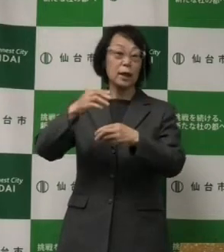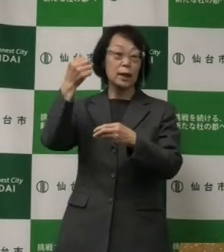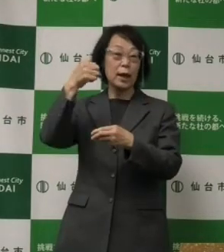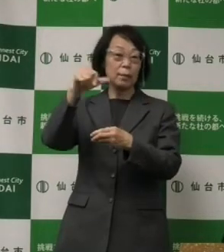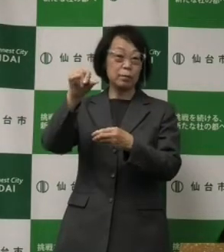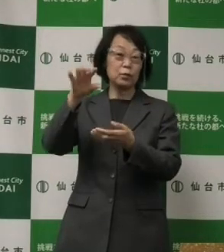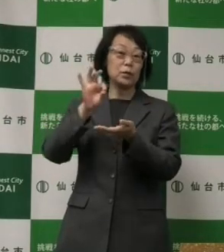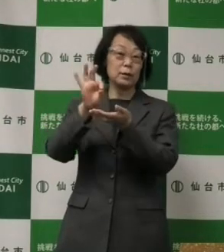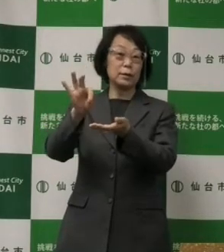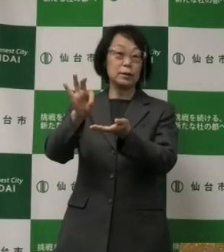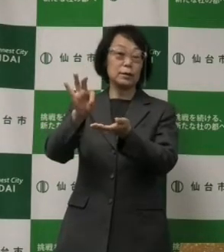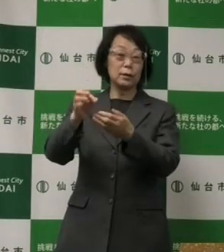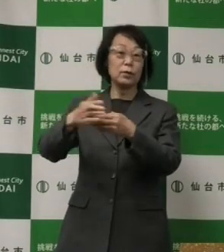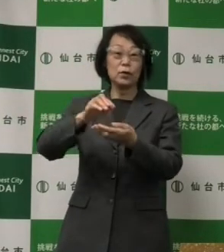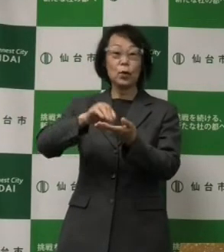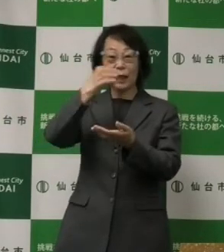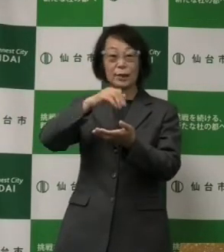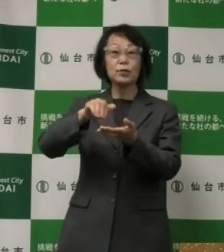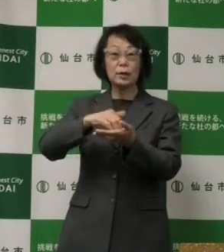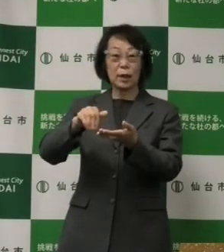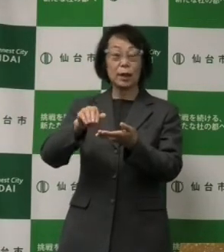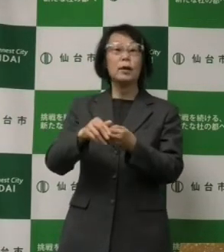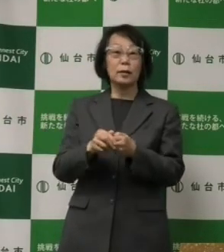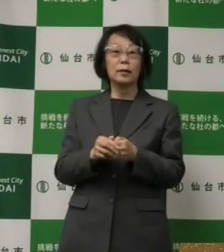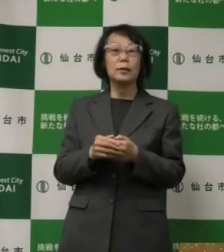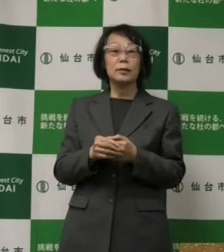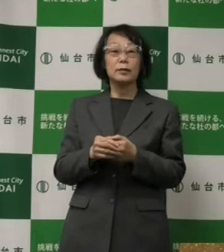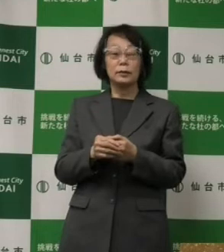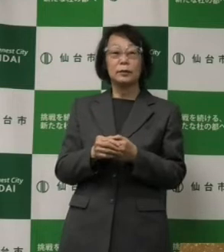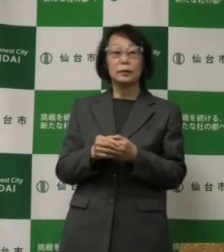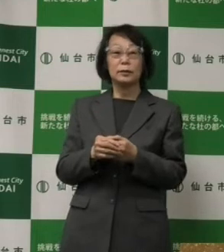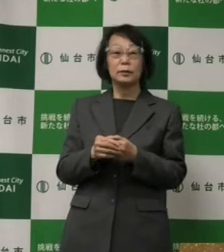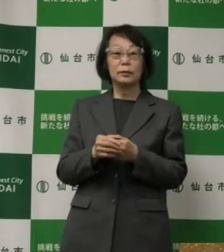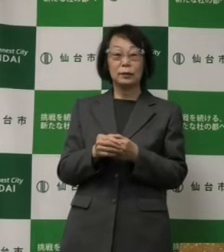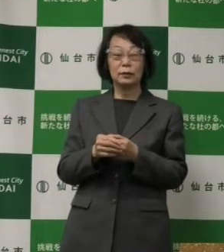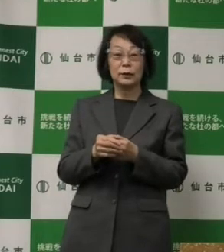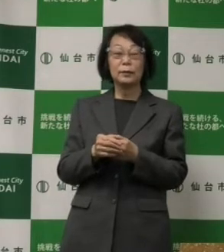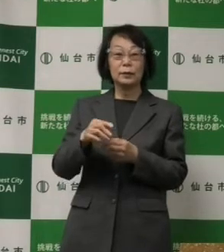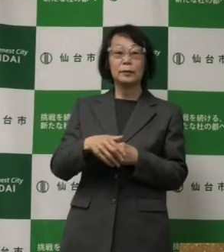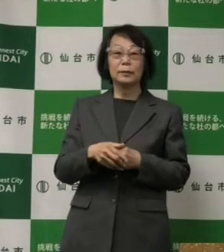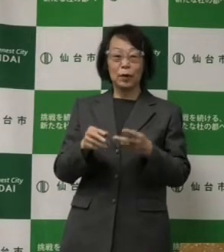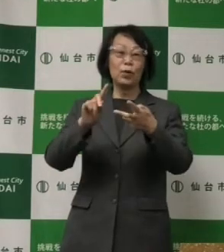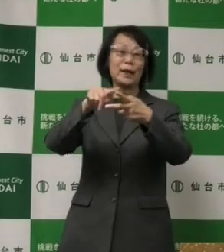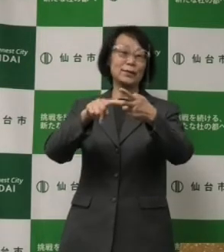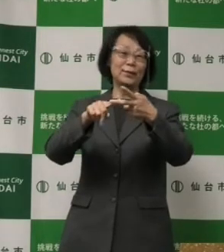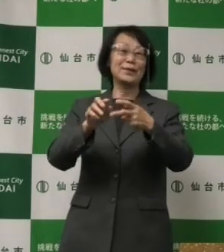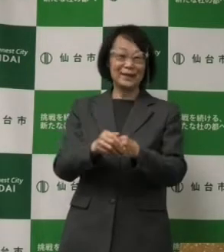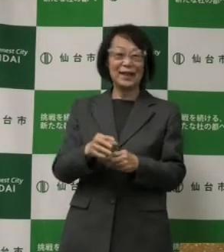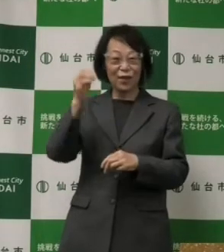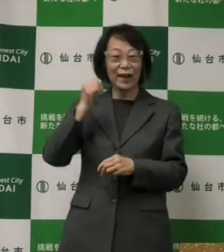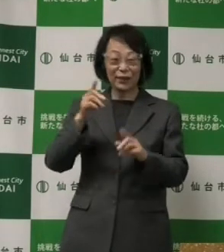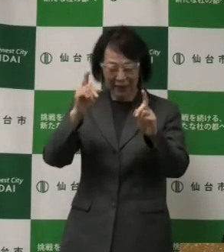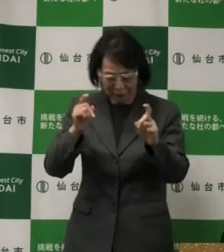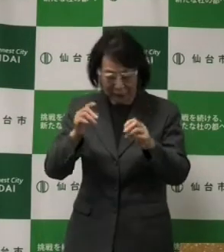と仙台市都心再構築プロジェクトによる3棟の高機能オフィスビルについてでございます。それでは市長お願いいたします。 はい、おはようござい